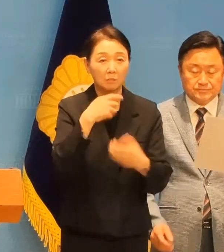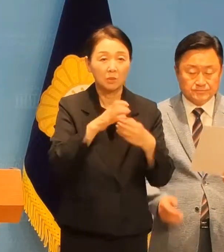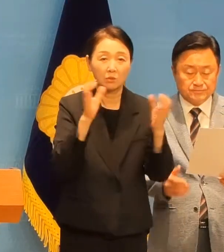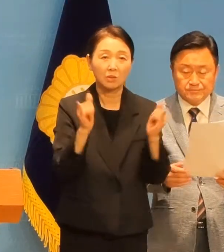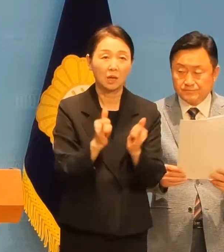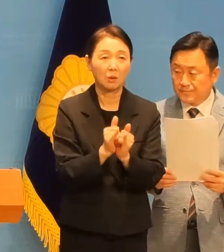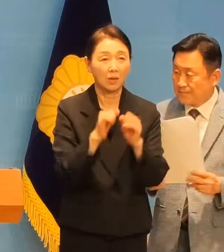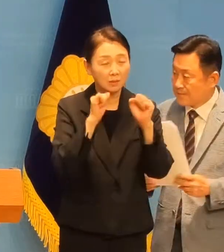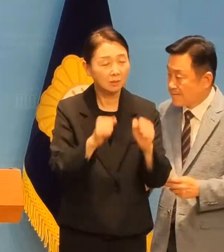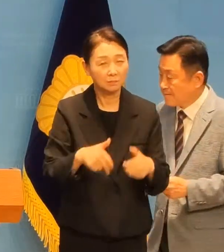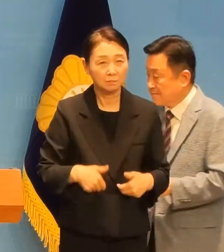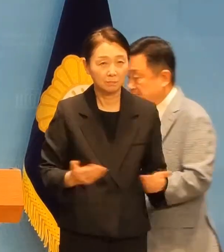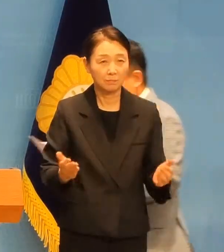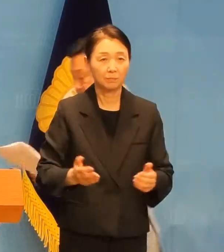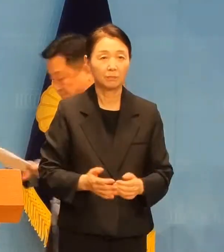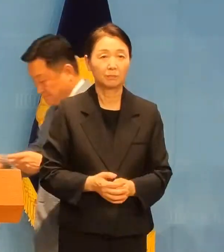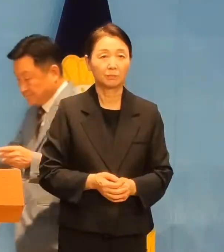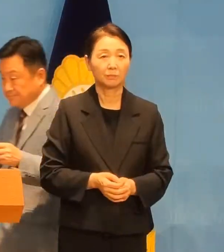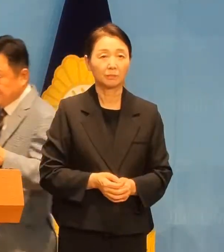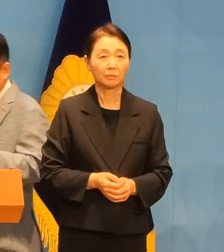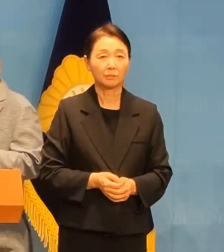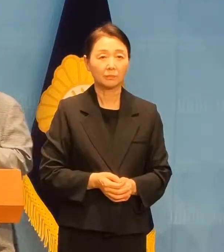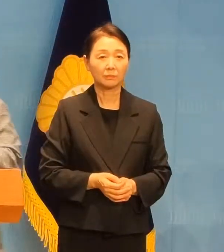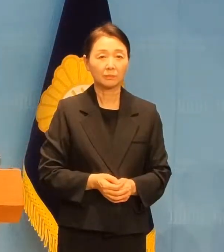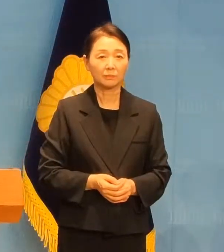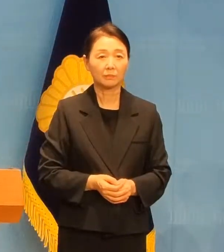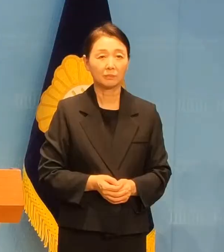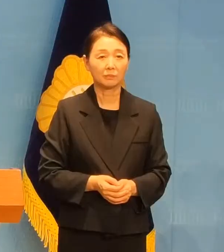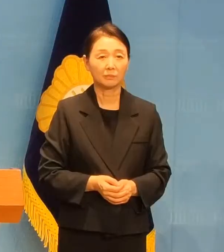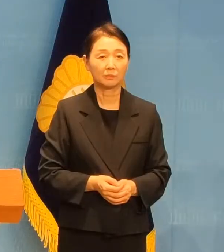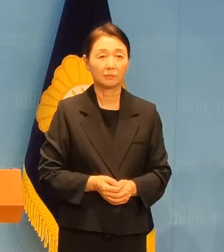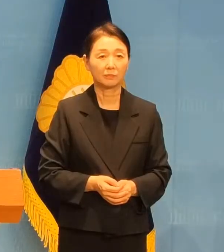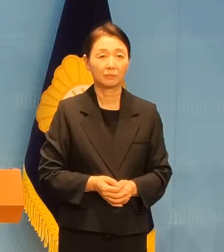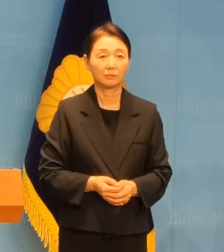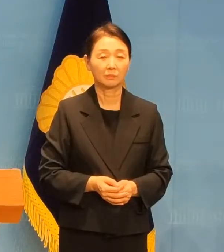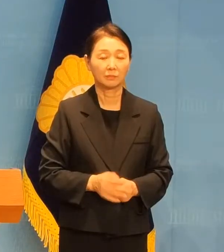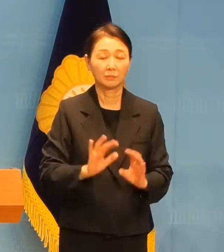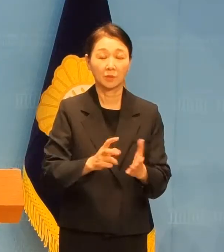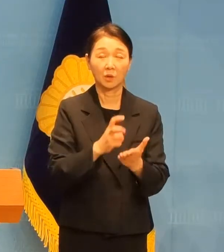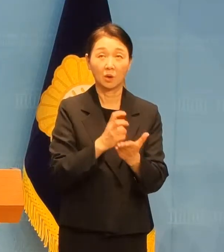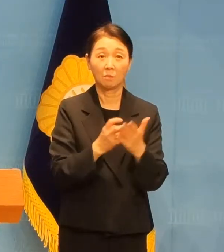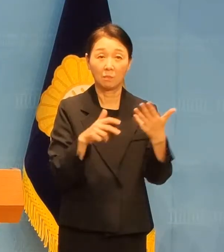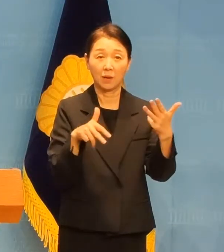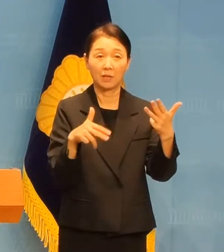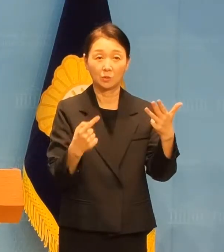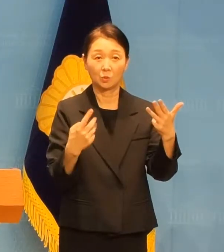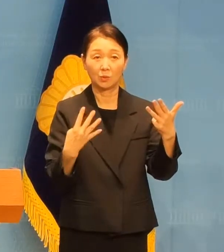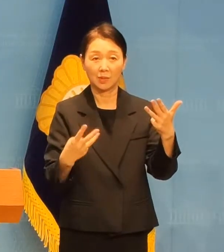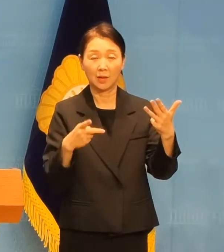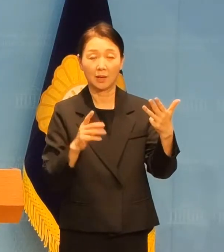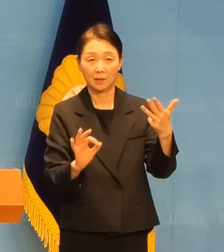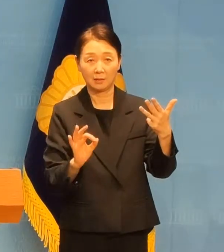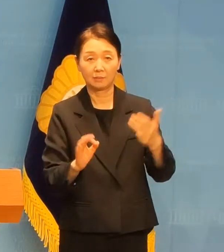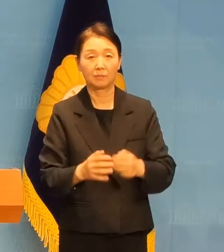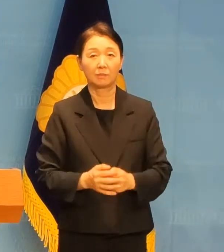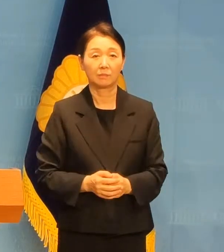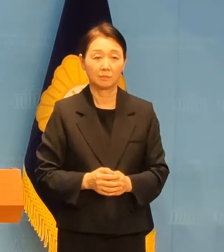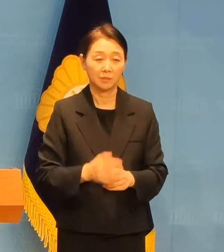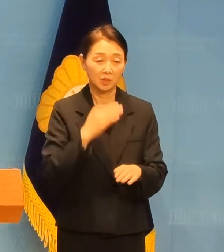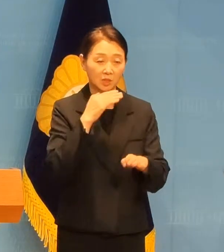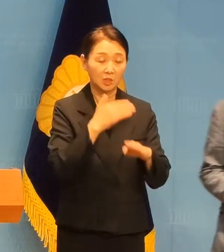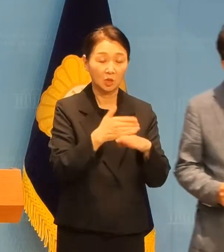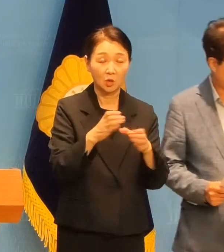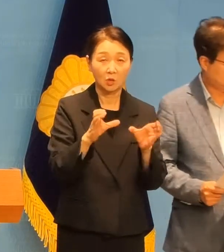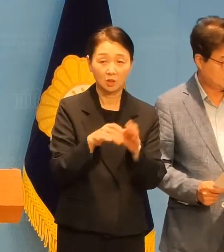이유가 없습니다. 헌법 제8조 제4항에 따라 정당의